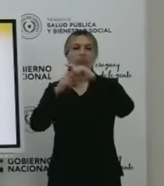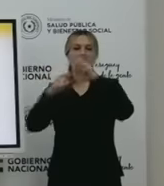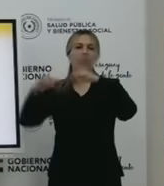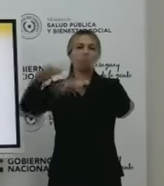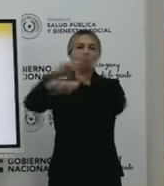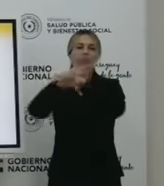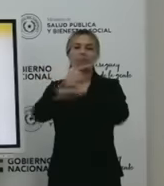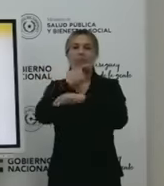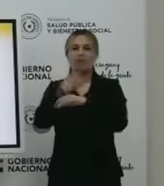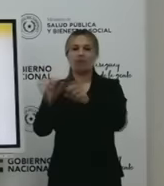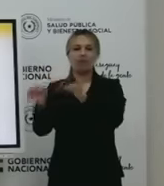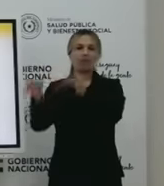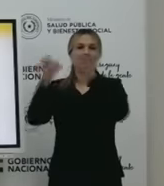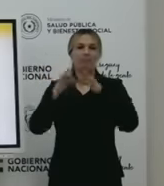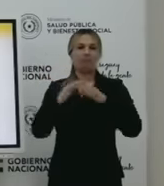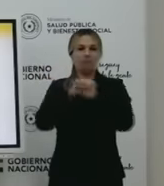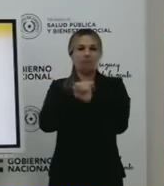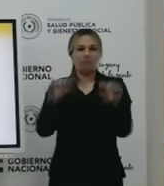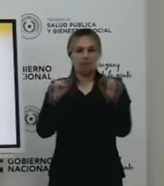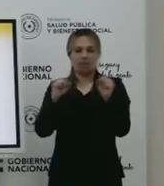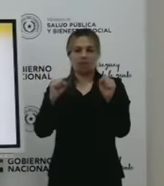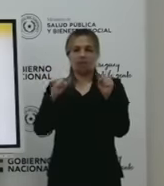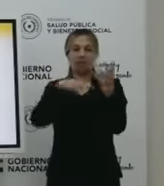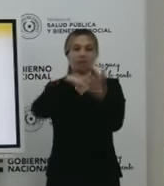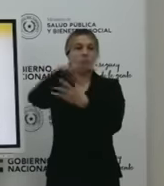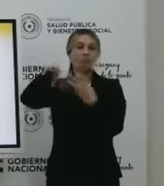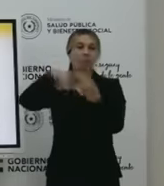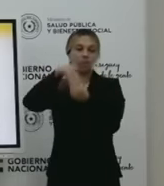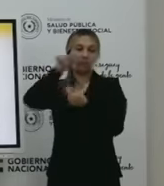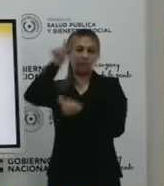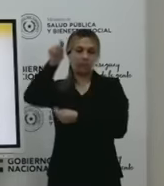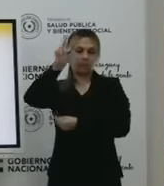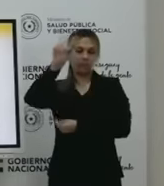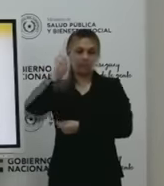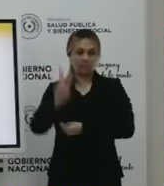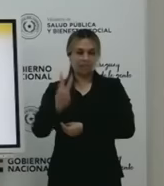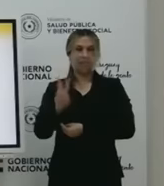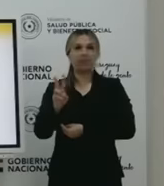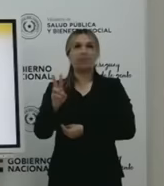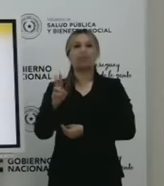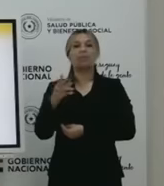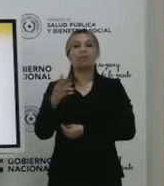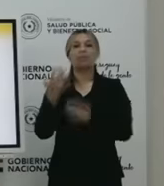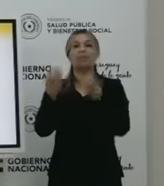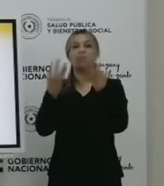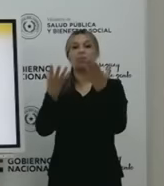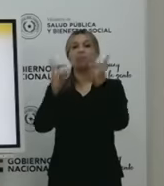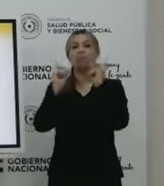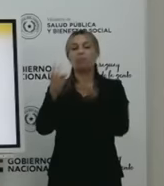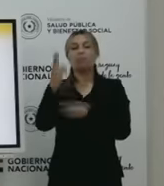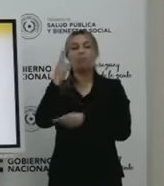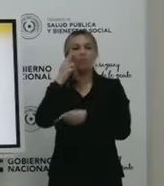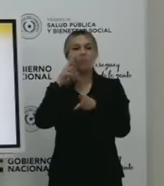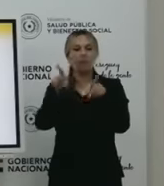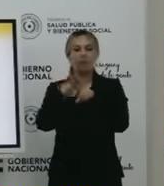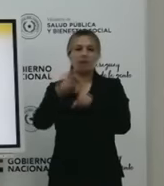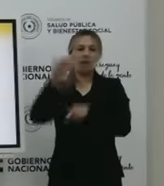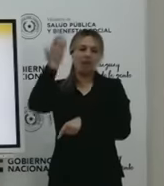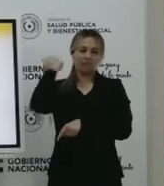poder contagiarse en la comunidad y sin ninguna duda el mismo problema que tenemos